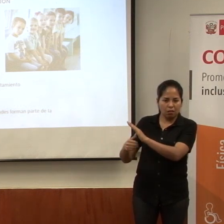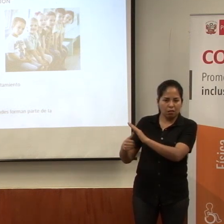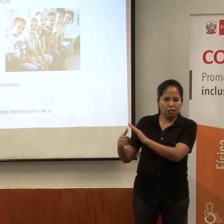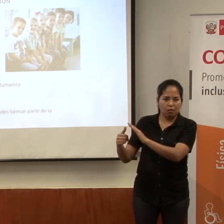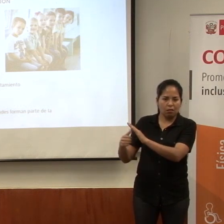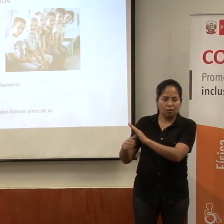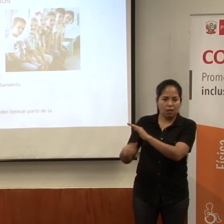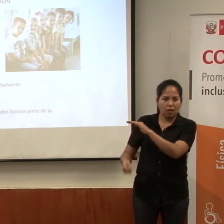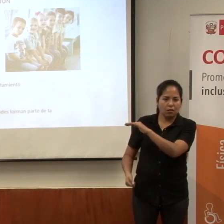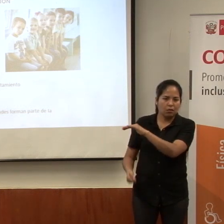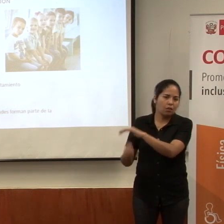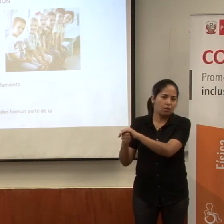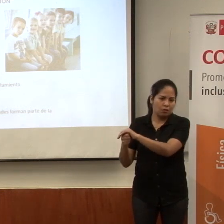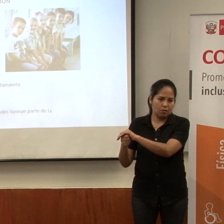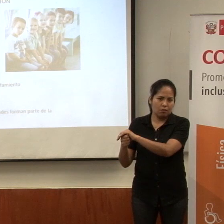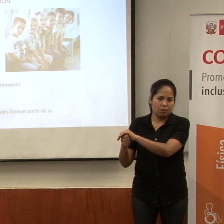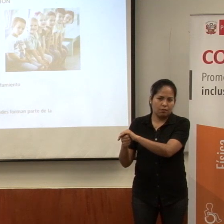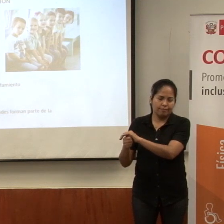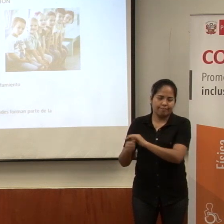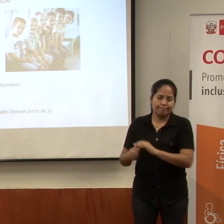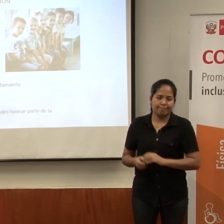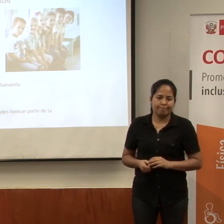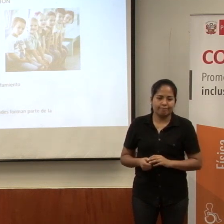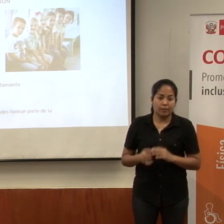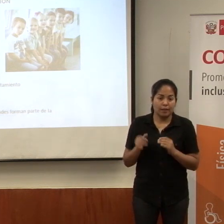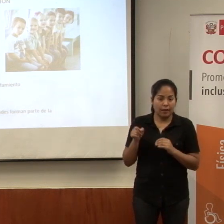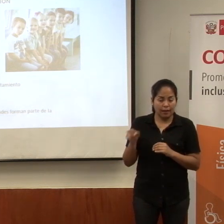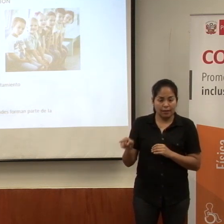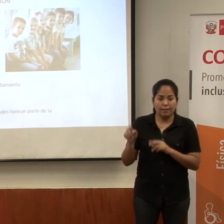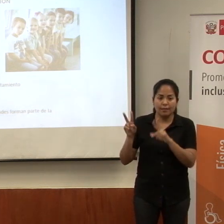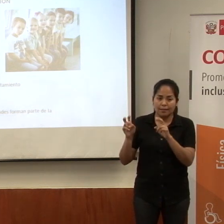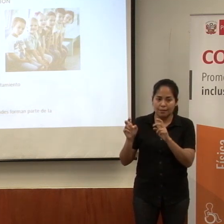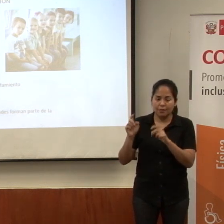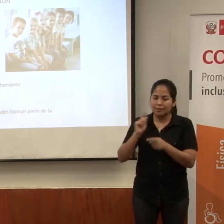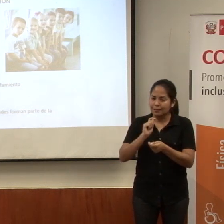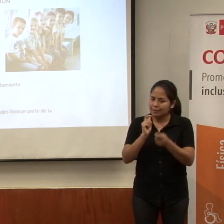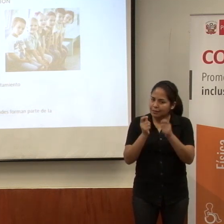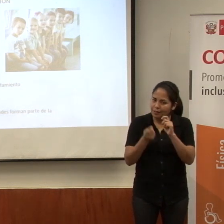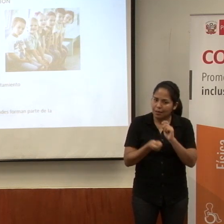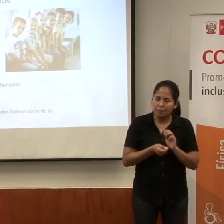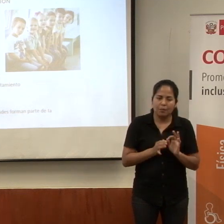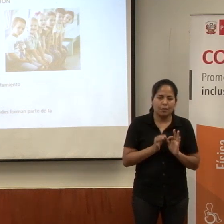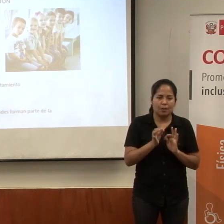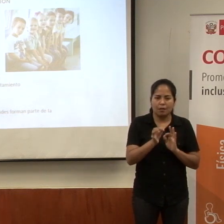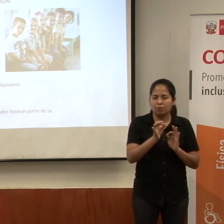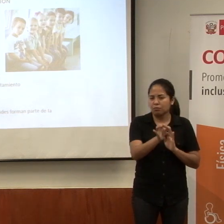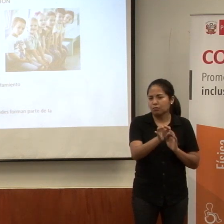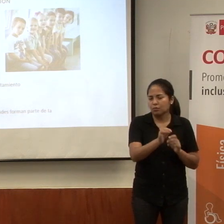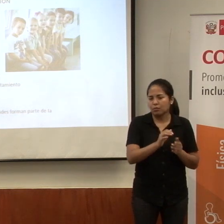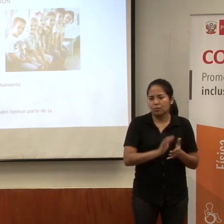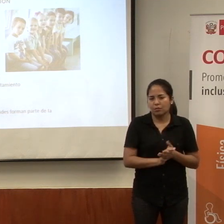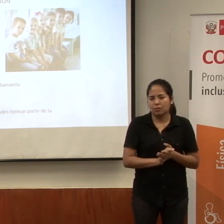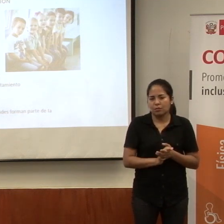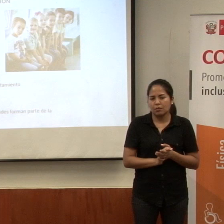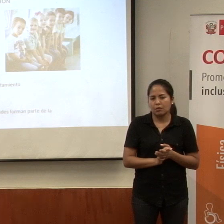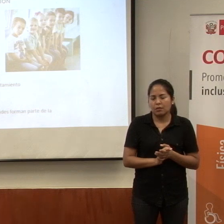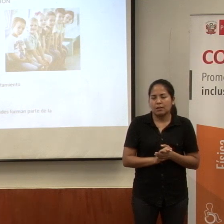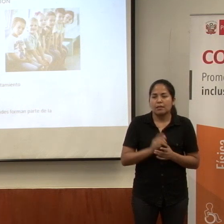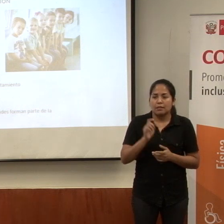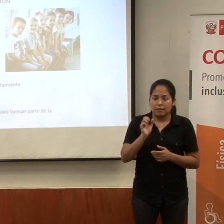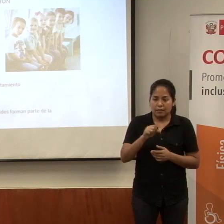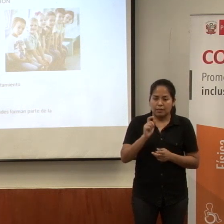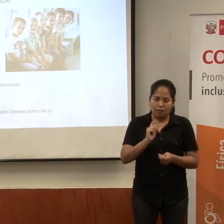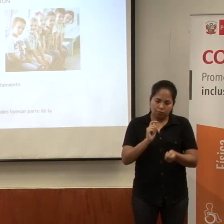visible por la familia. Eso todavía sigue siendo un problema en las zonas rurales. y sé que hay una serie de esfuerzos,